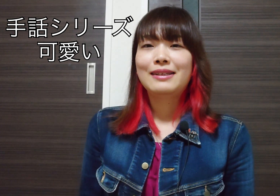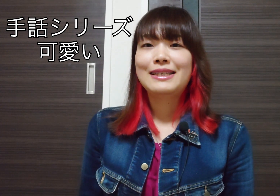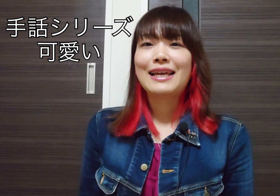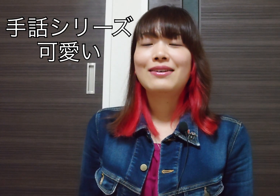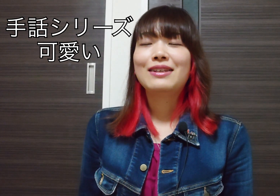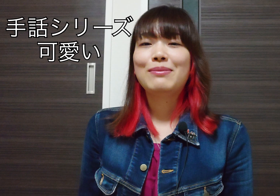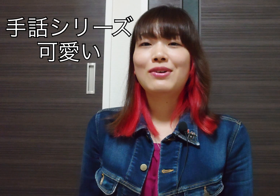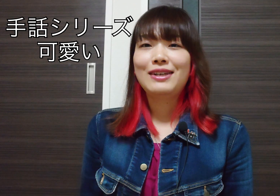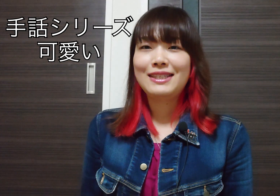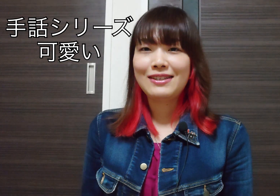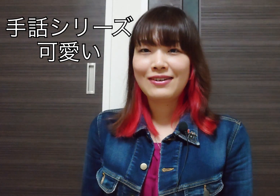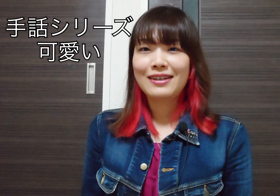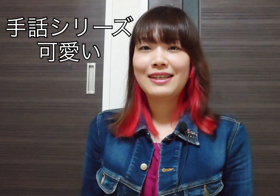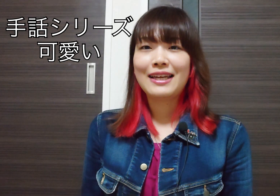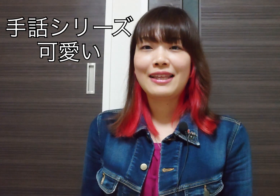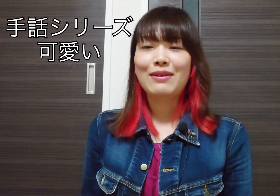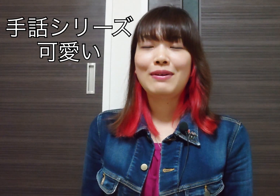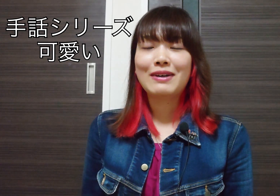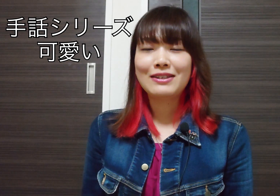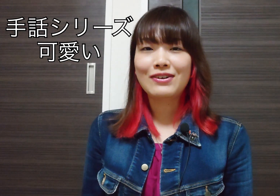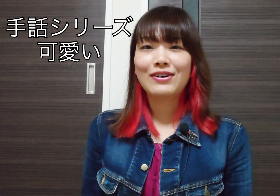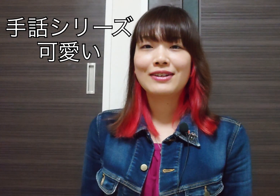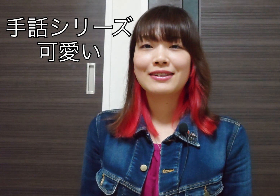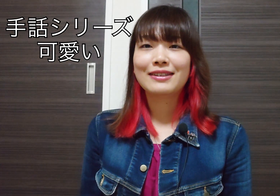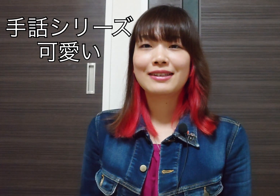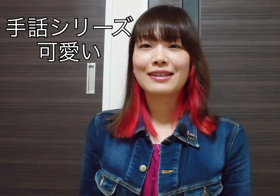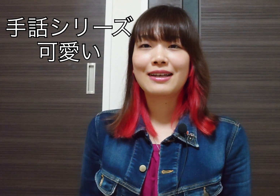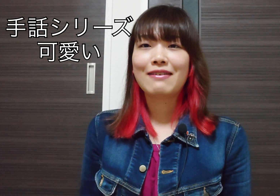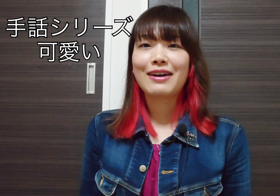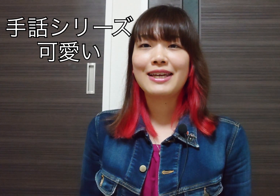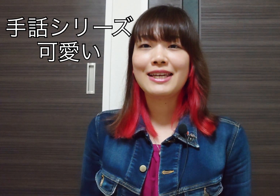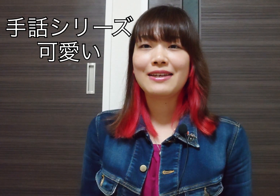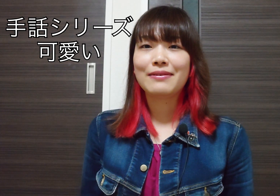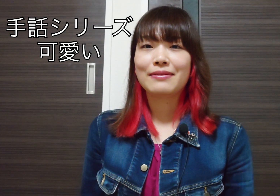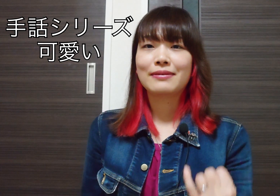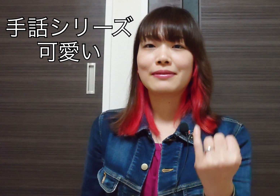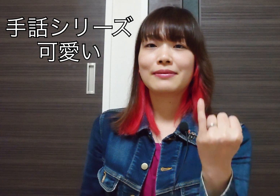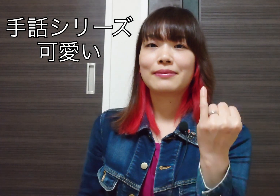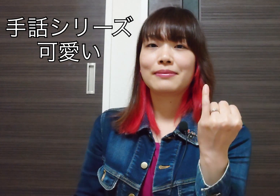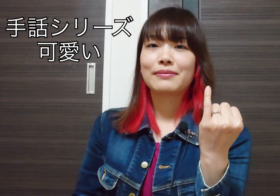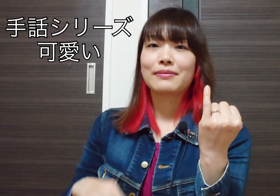最後にもう一度やってみましょう。かわいい。